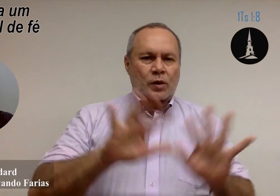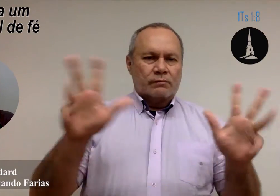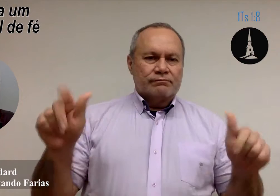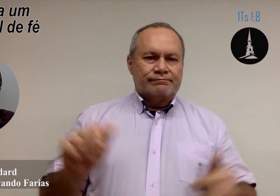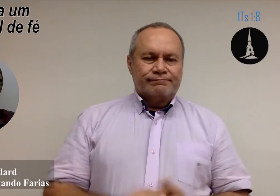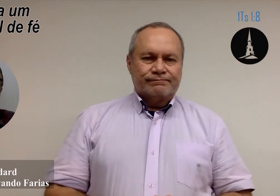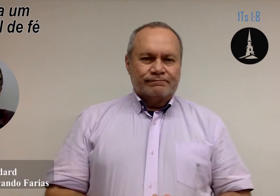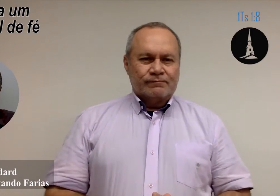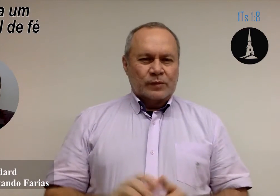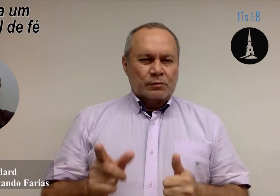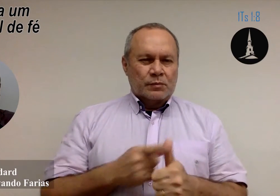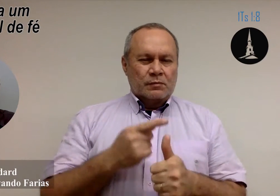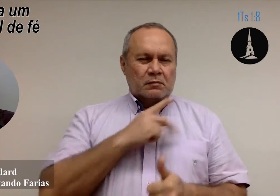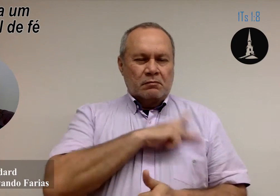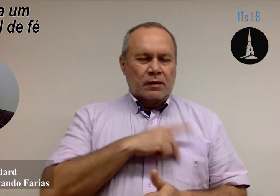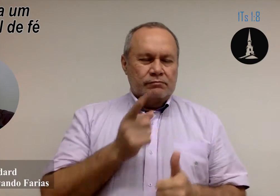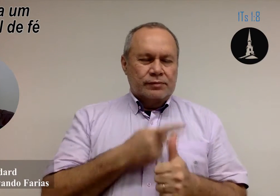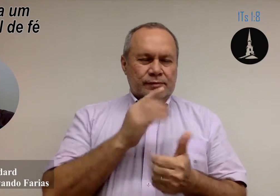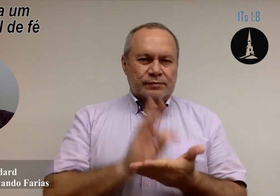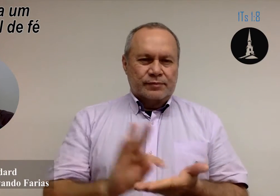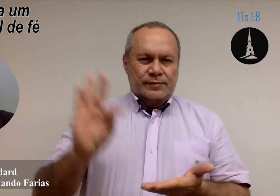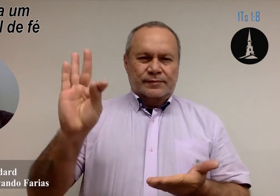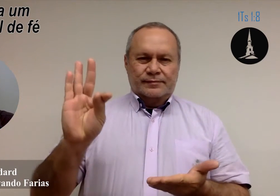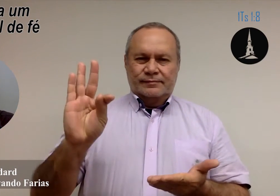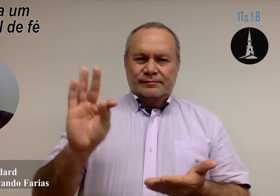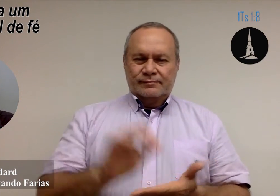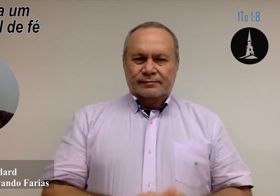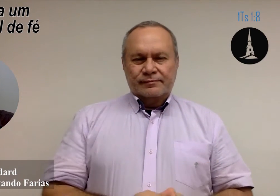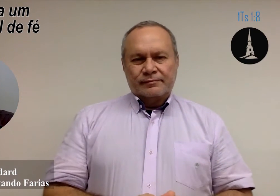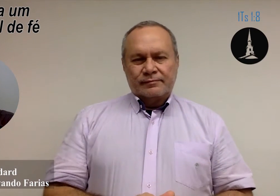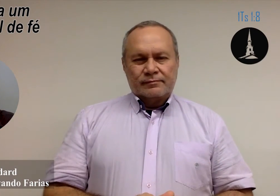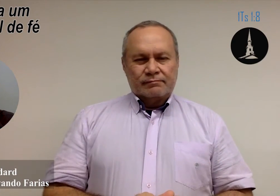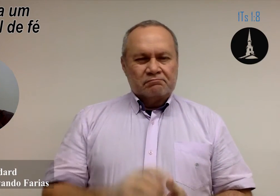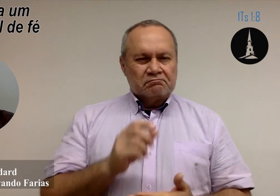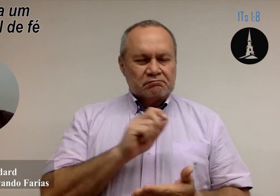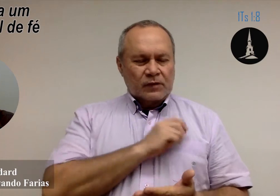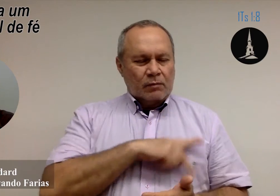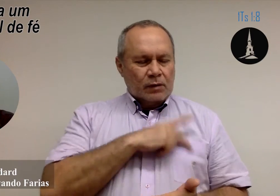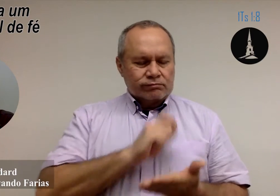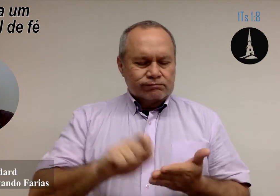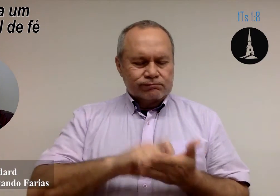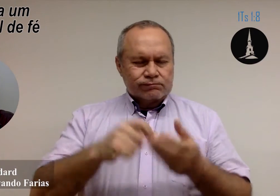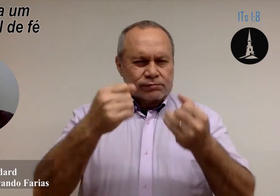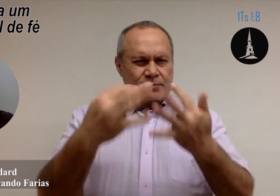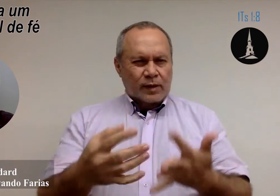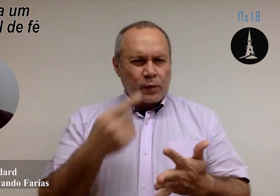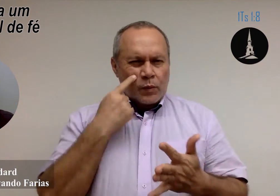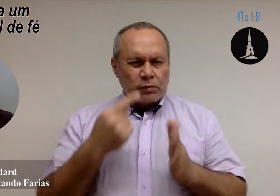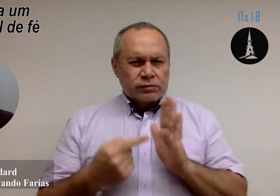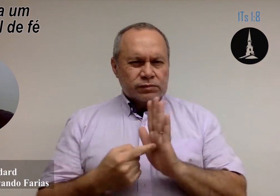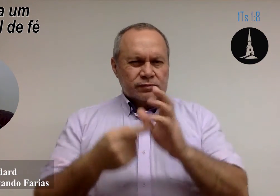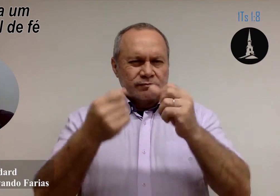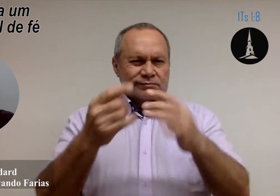Olá! Na primeira carta de Paulo aos Tessalonicenses, ele faz uma menção muito